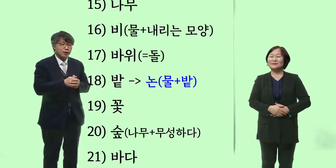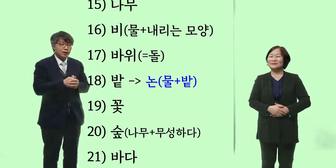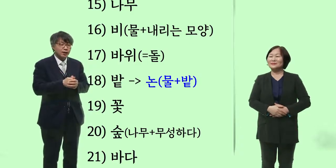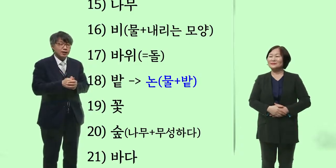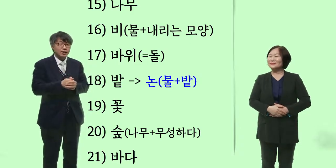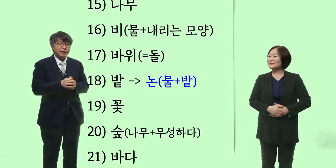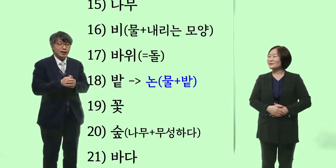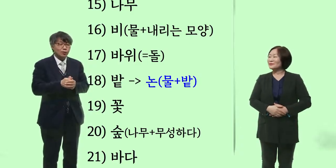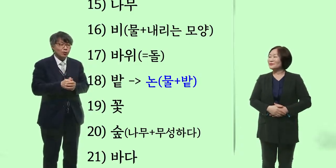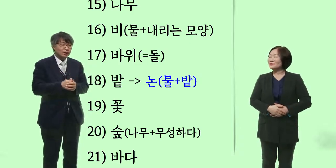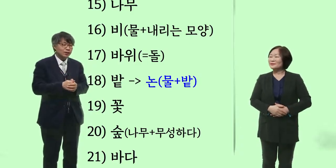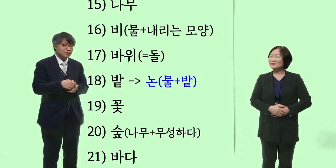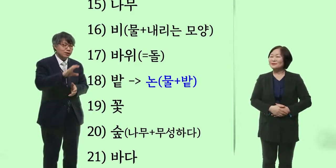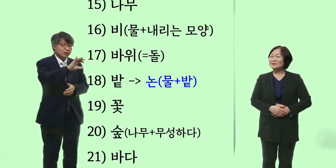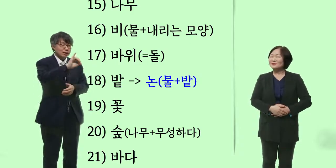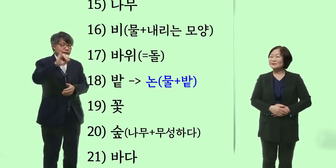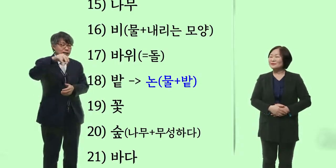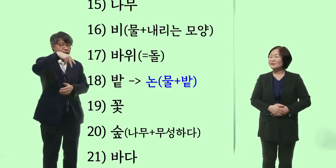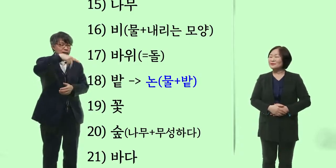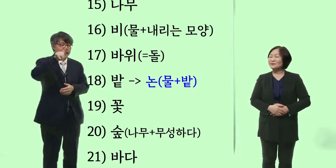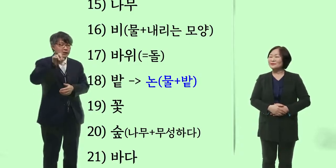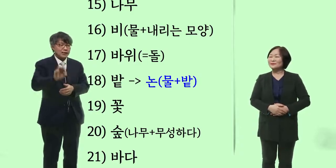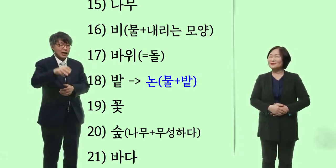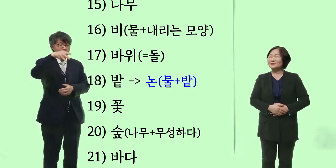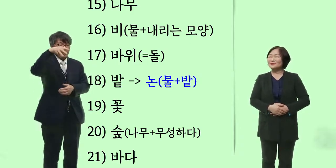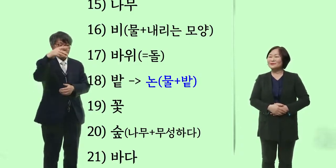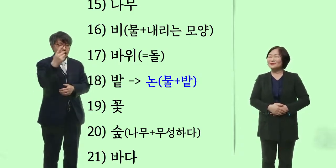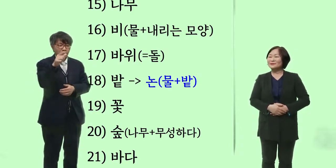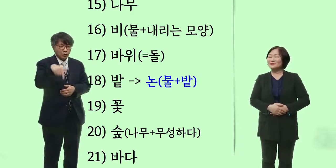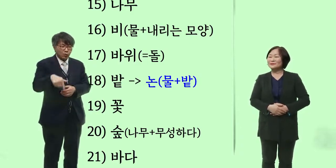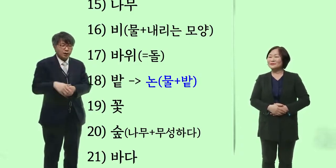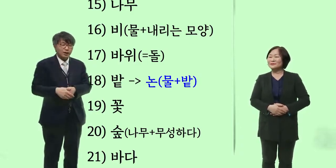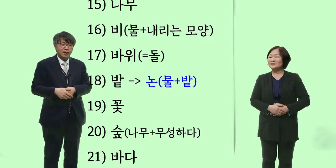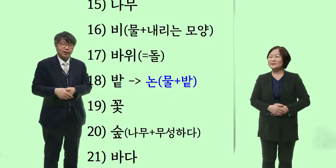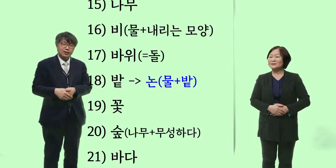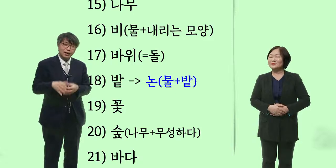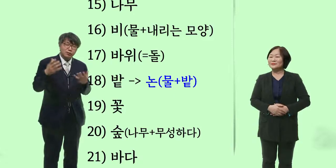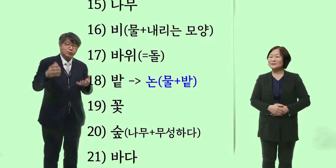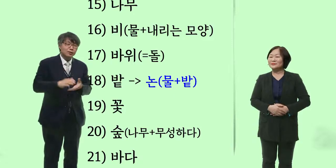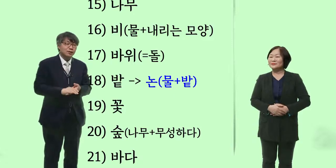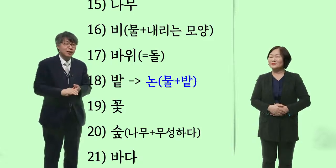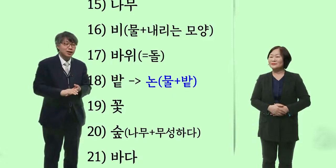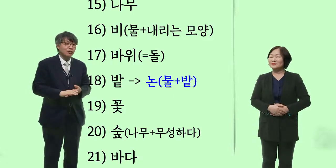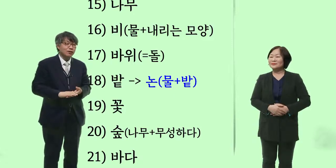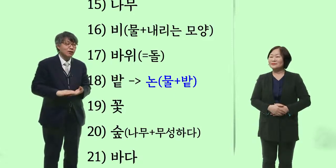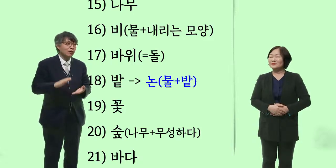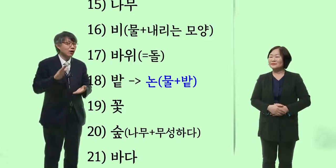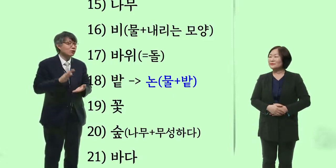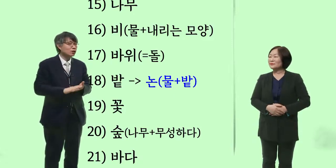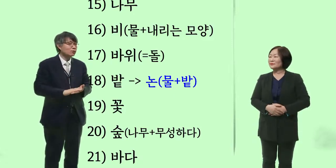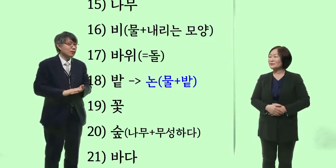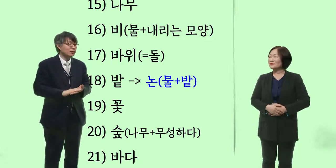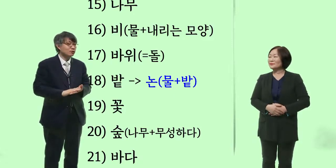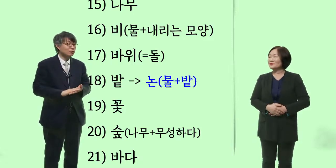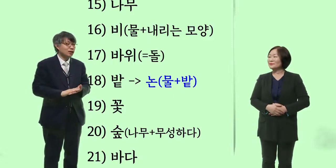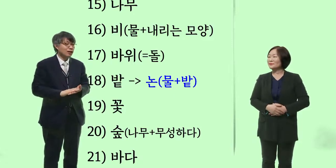부르는데 이상록 이렇게 쓰면 이상록 이렇게 계속 쓰면 힘들잖아요. 그래서 얼굴 이름을 만들어 줍니다.